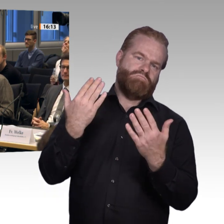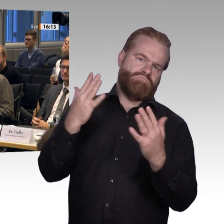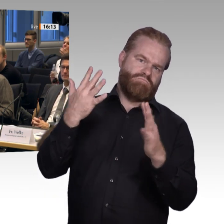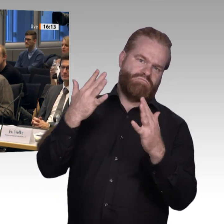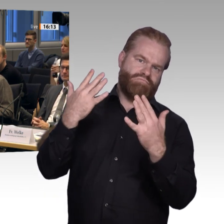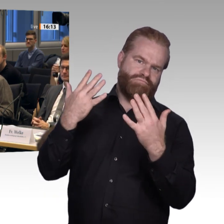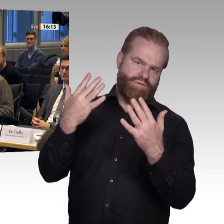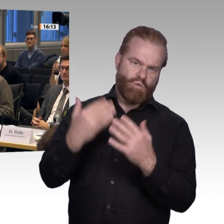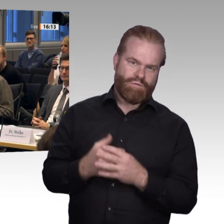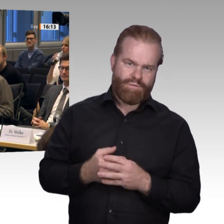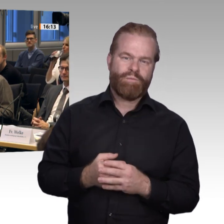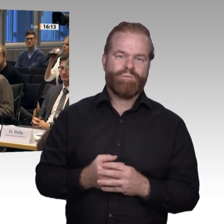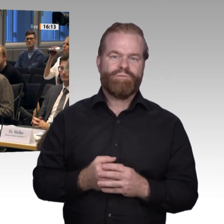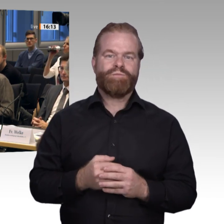Teilhabeleistungen